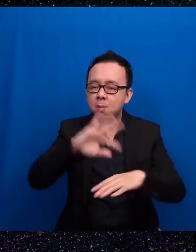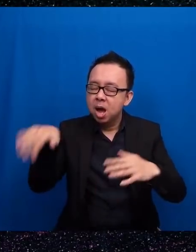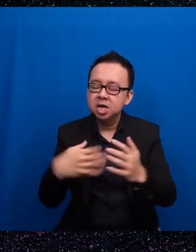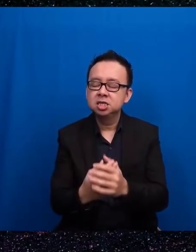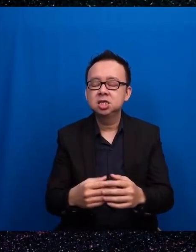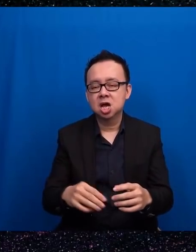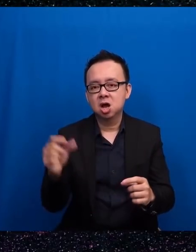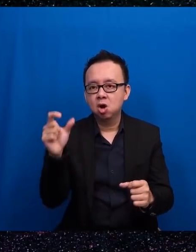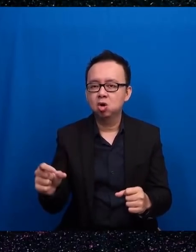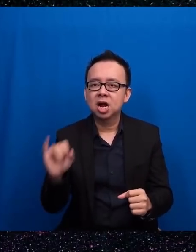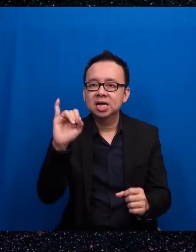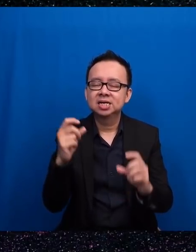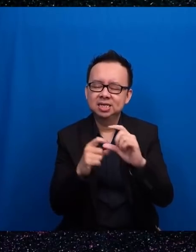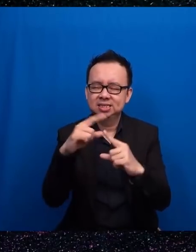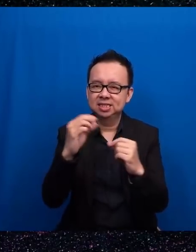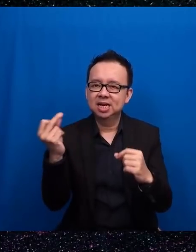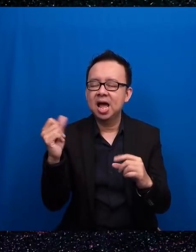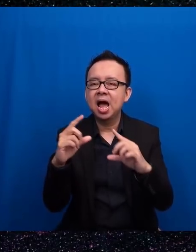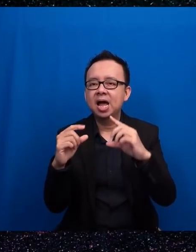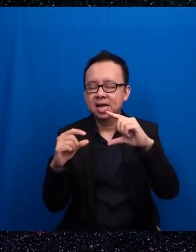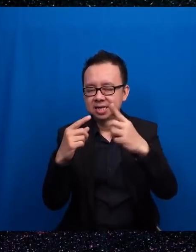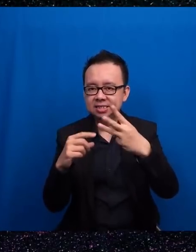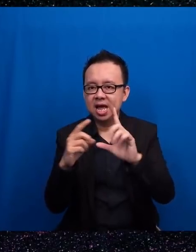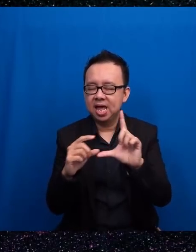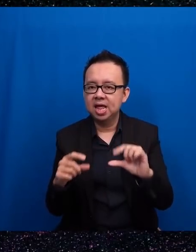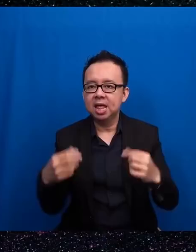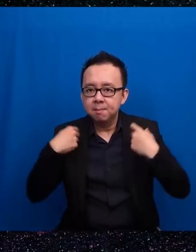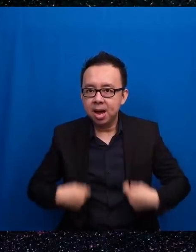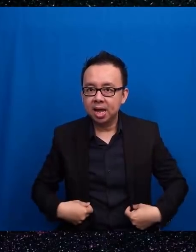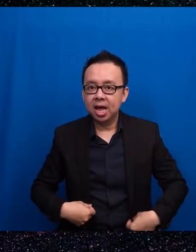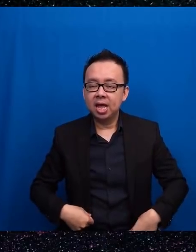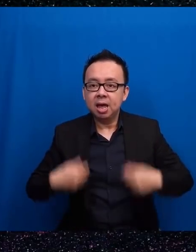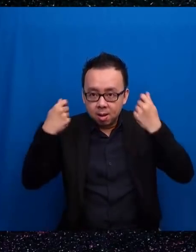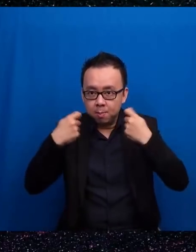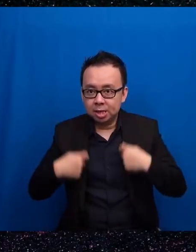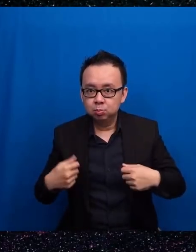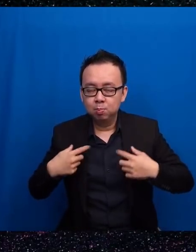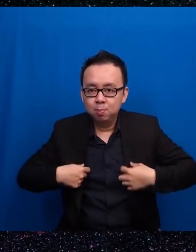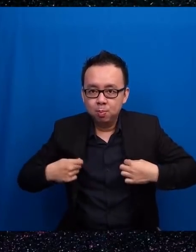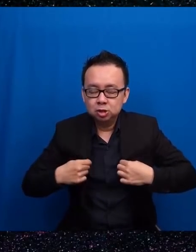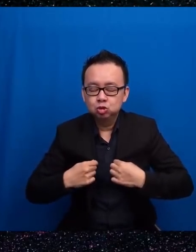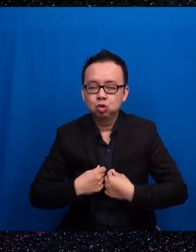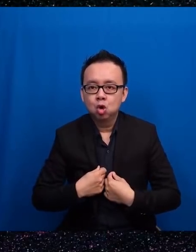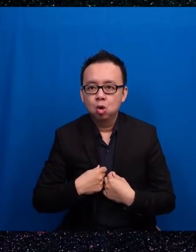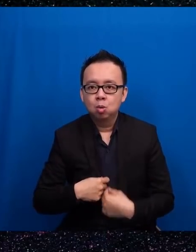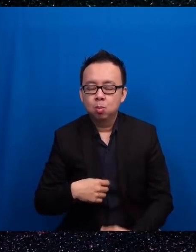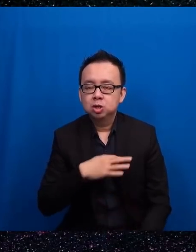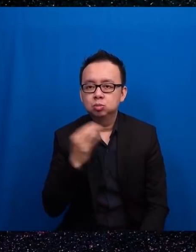Israel, mereka lagi nyanyi-nyanyi, pakai baju putih hitam, ada orang tua, ada orang muda, ada anak